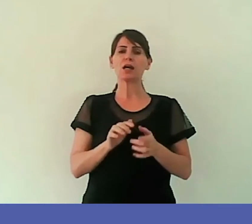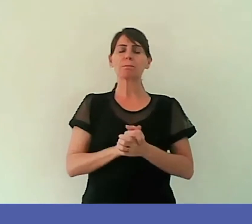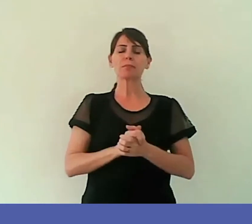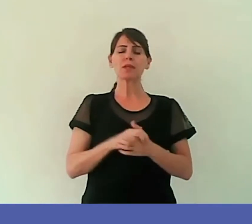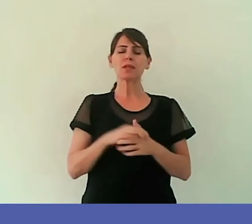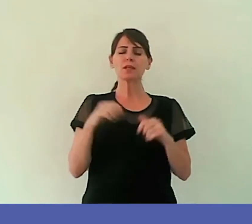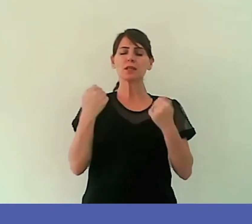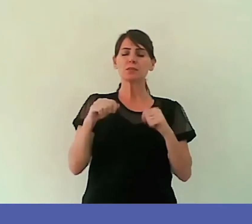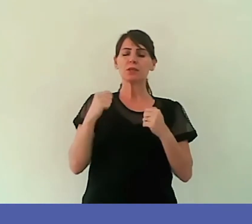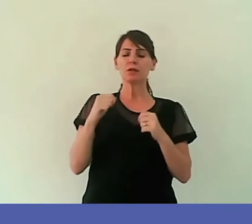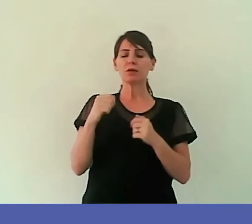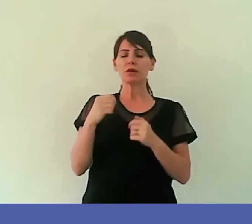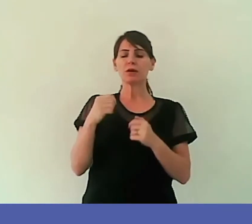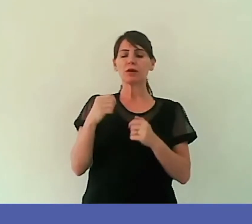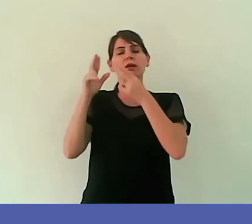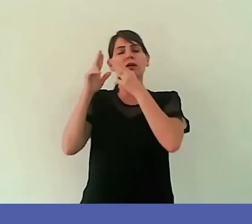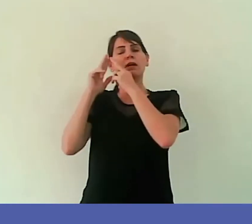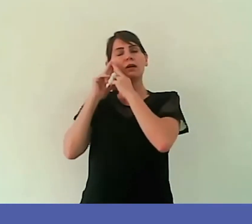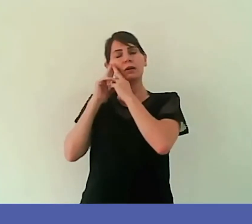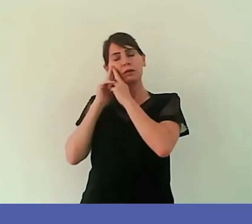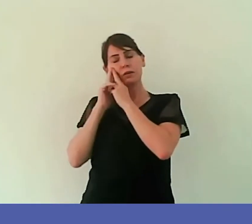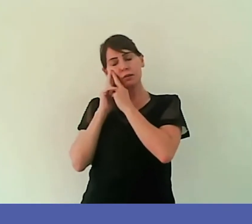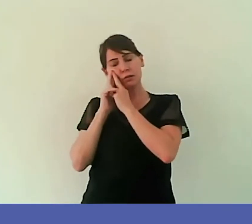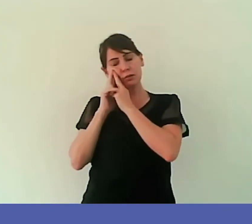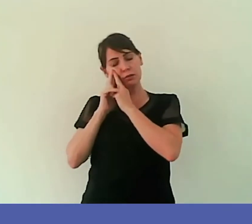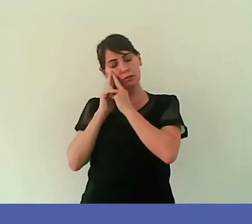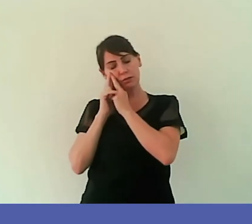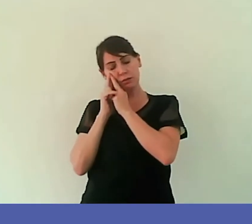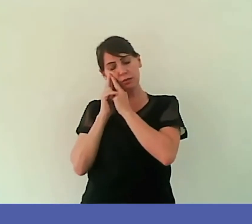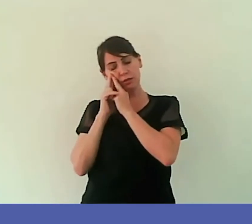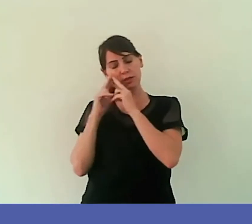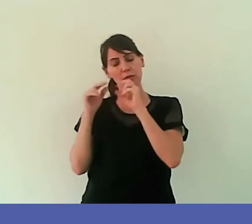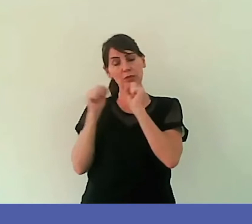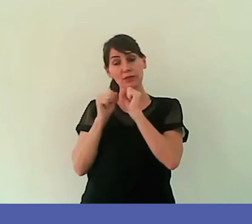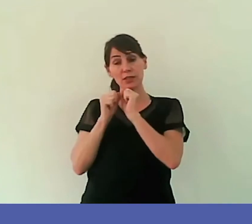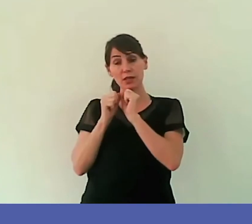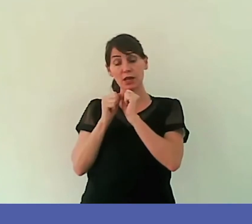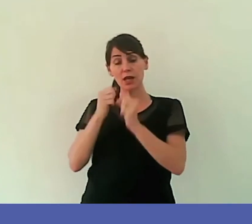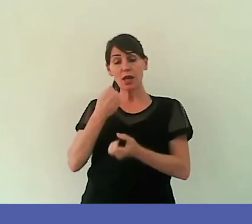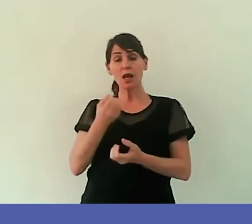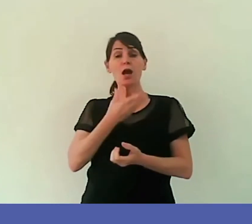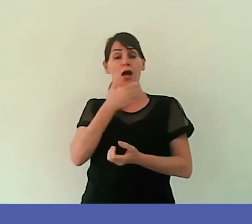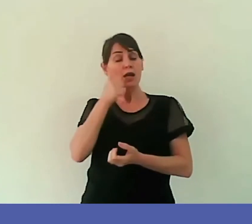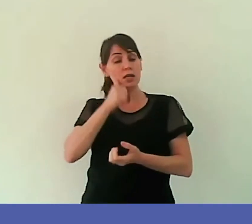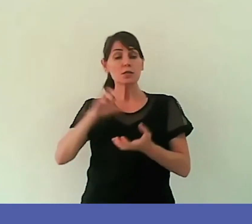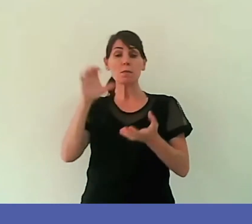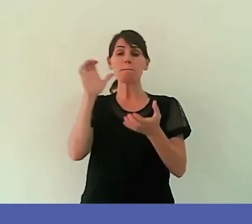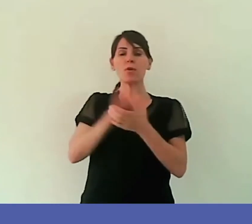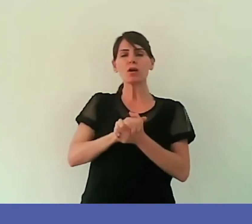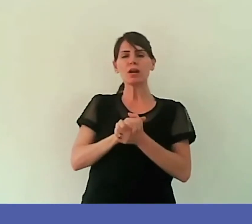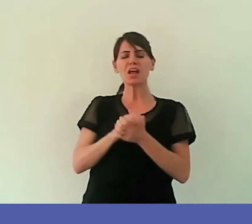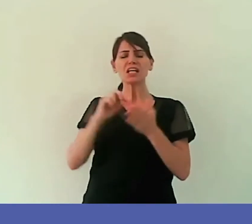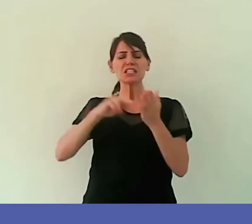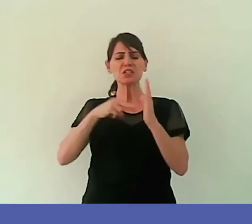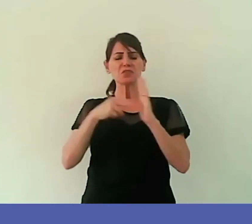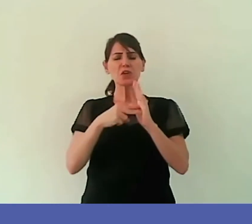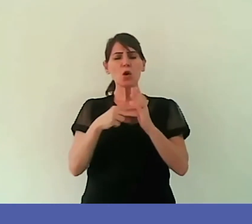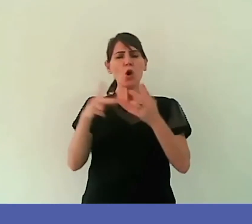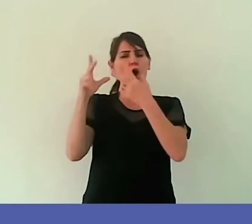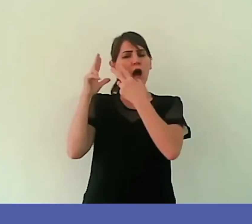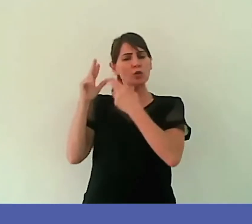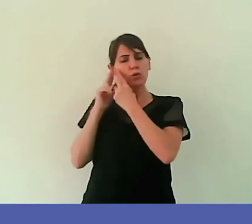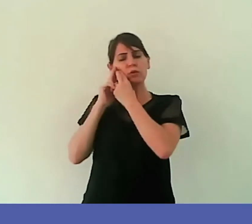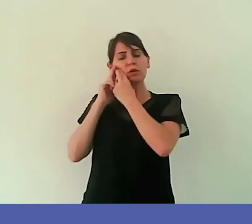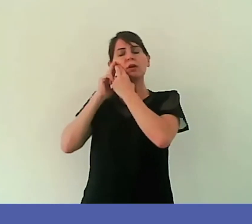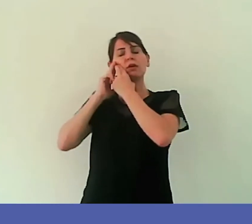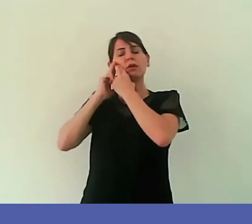pesado sono para gerar a sua esposa. Que pesado sono é este? É a morte de